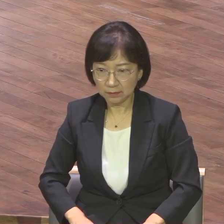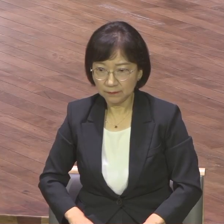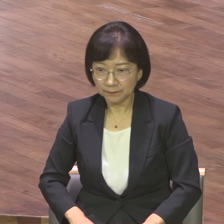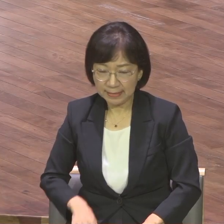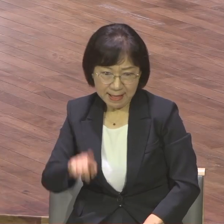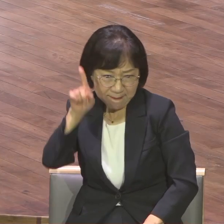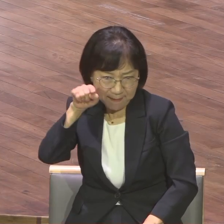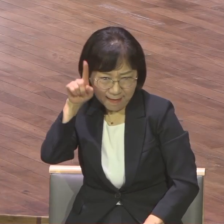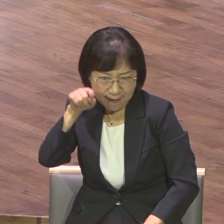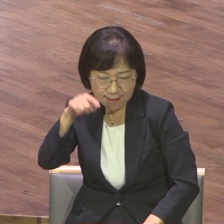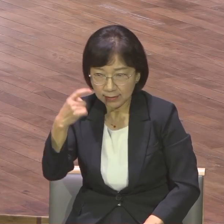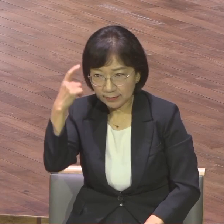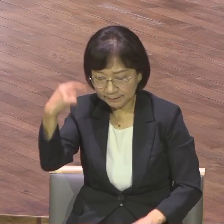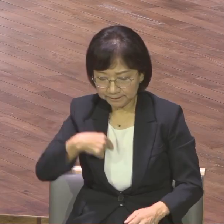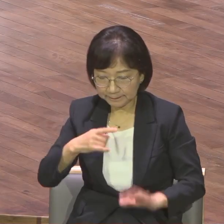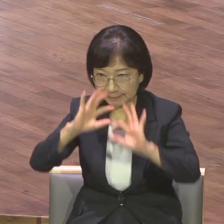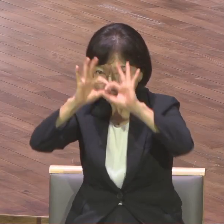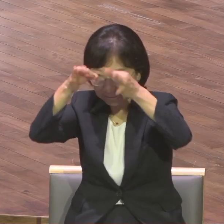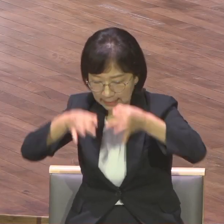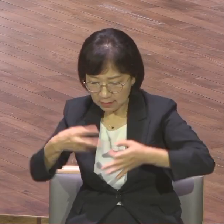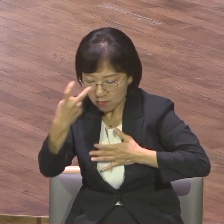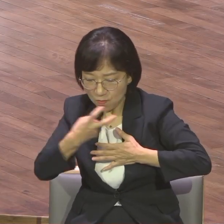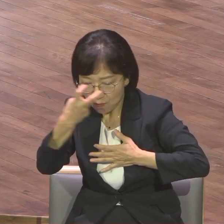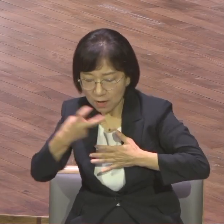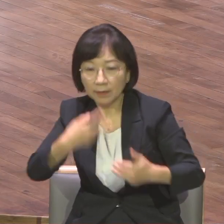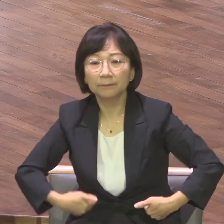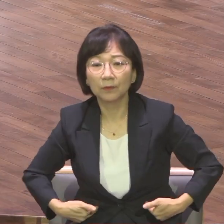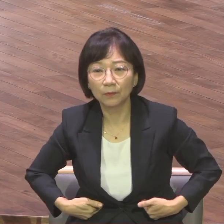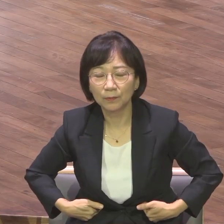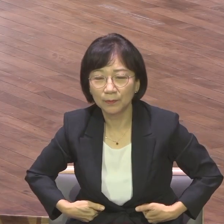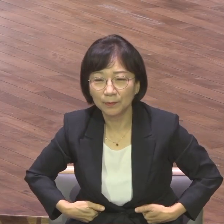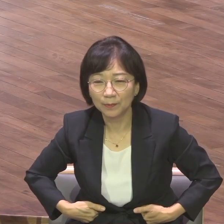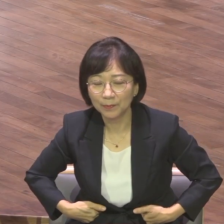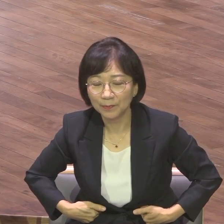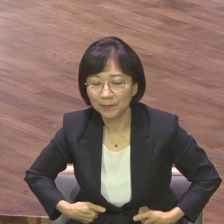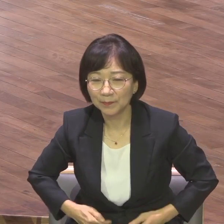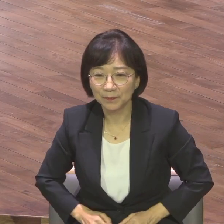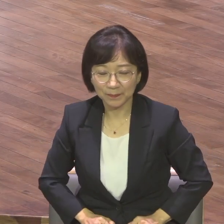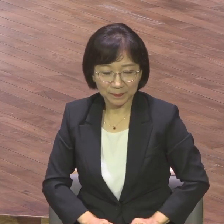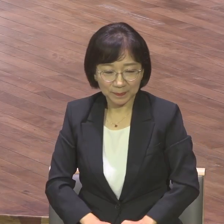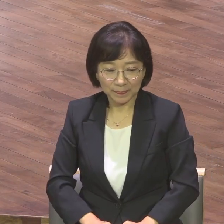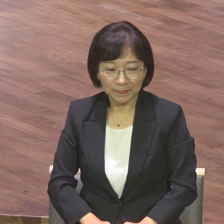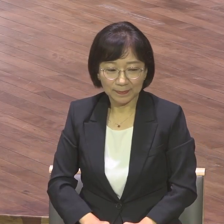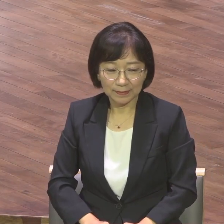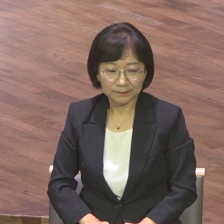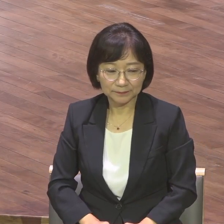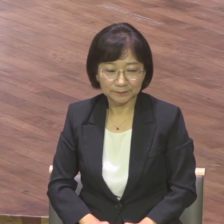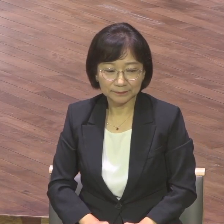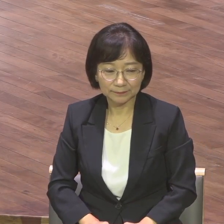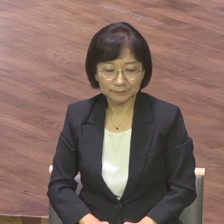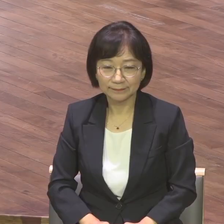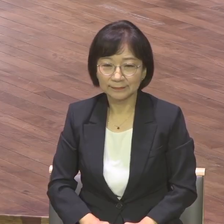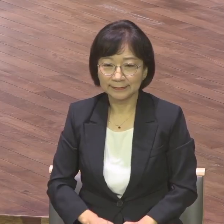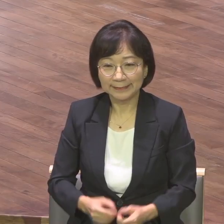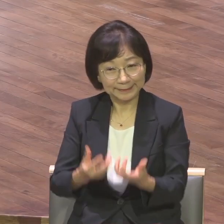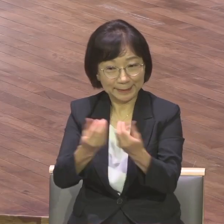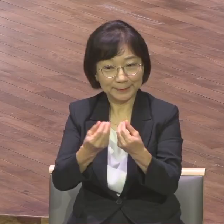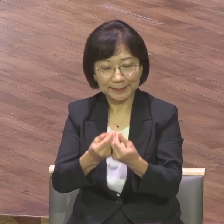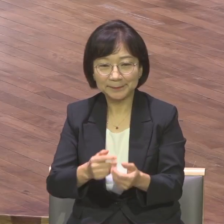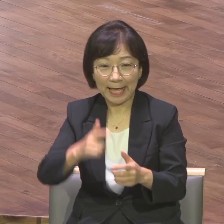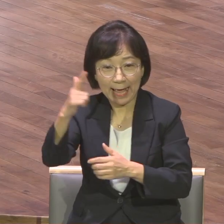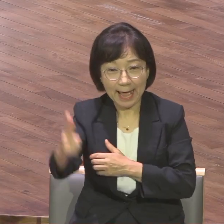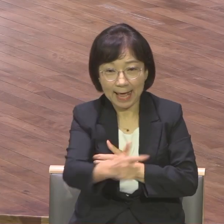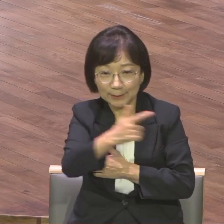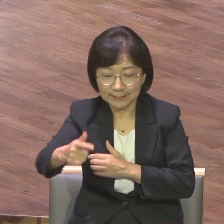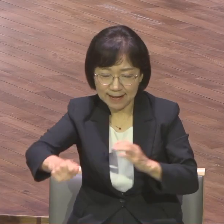매일 해야 돼요. 매일. 자기 관리. 여러분 한 하루만 시큼 못 버리면 한 2, 3kg 붕 늘어질